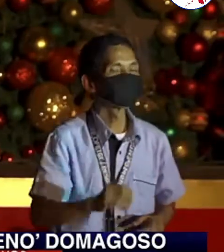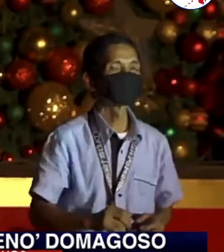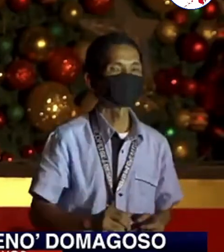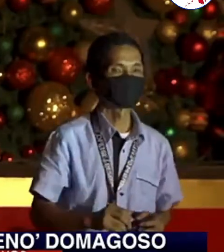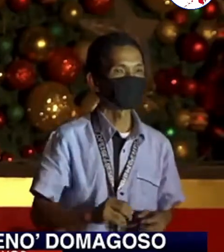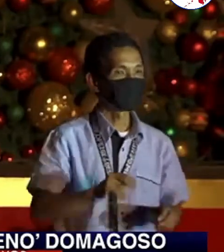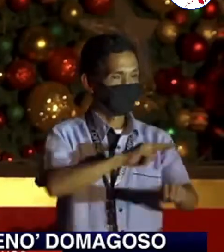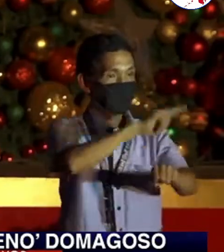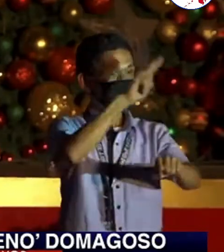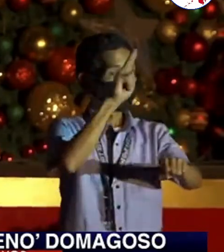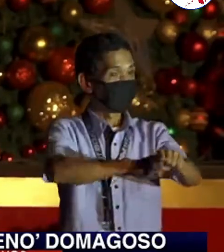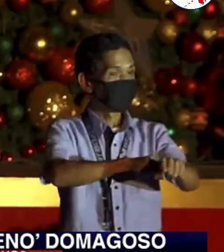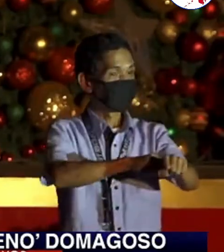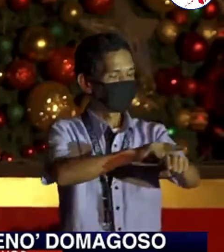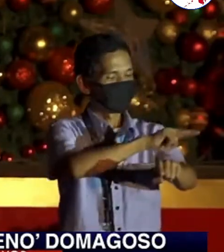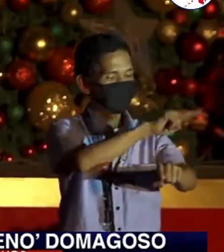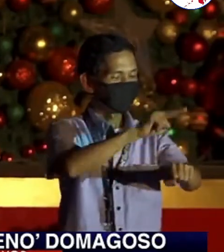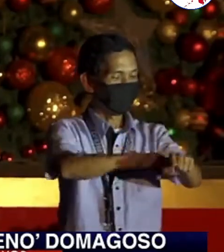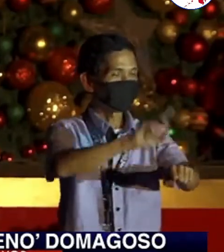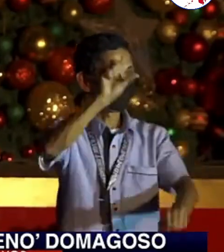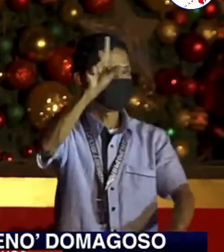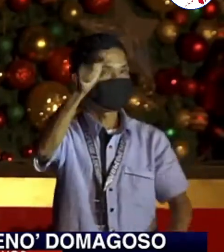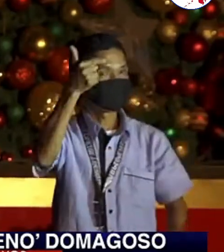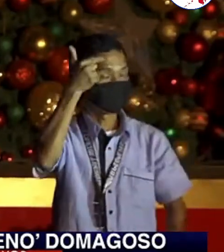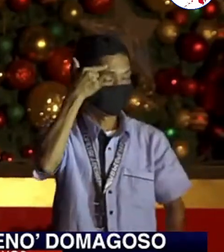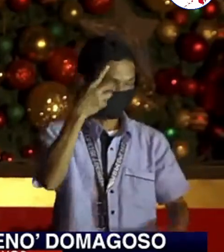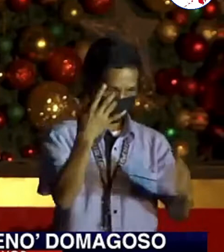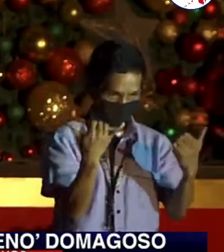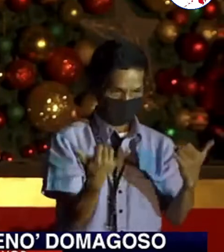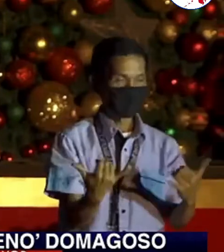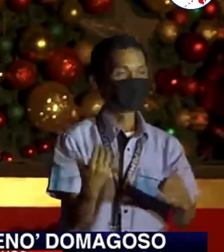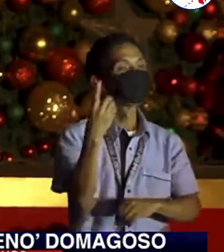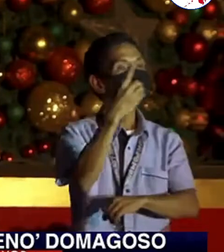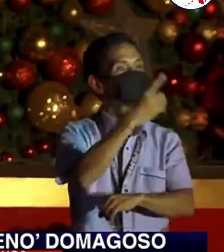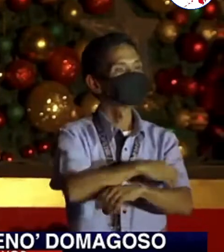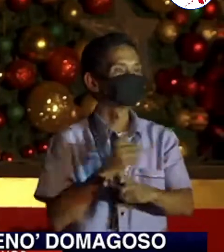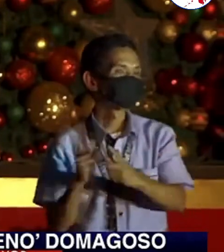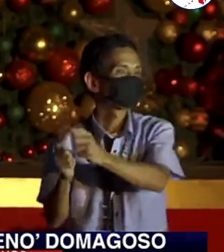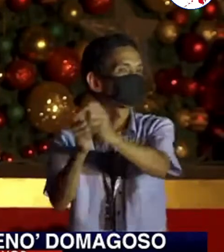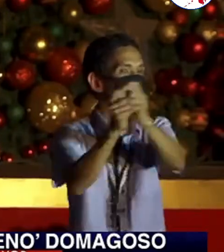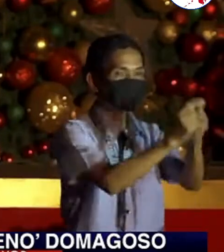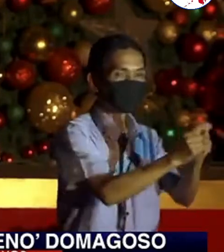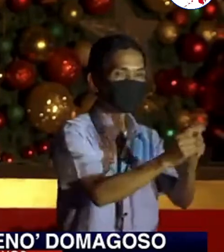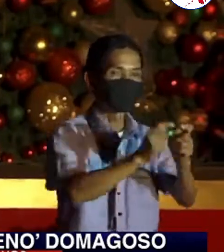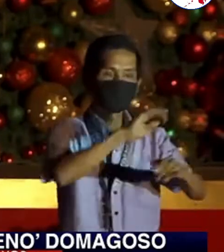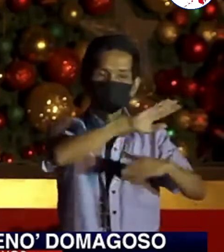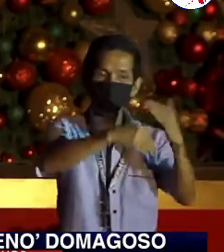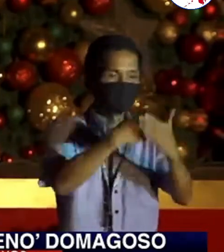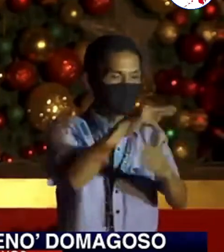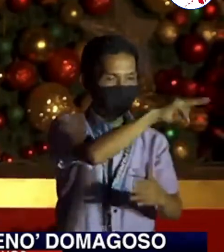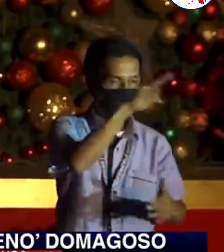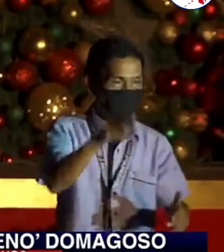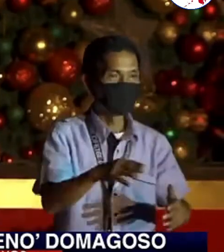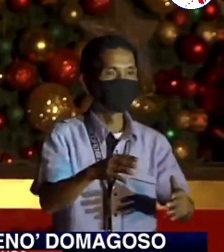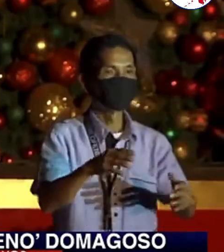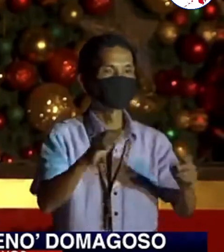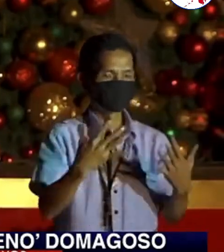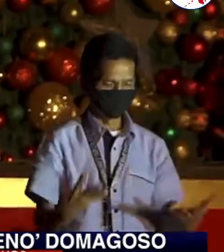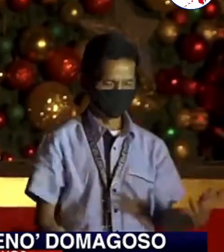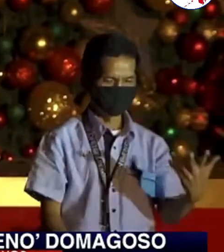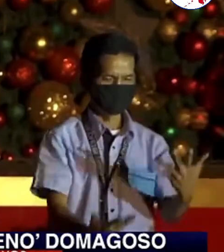ang national government. Ngayon, sabay-sabay sa buong Maynila,